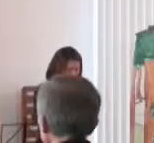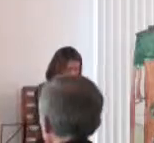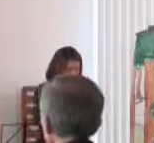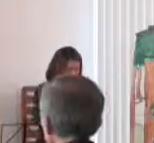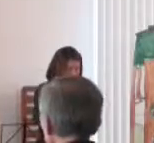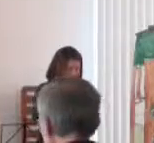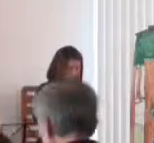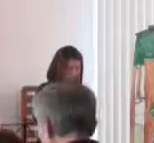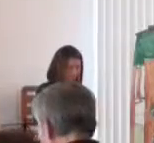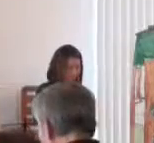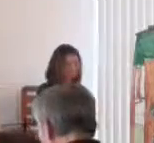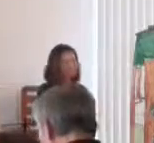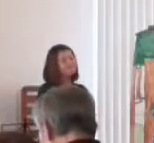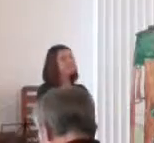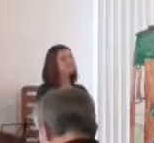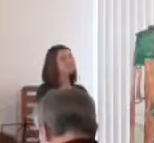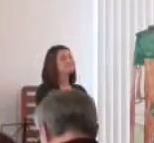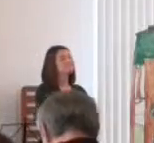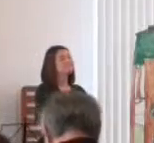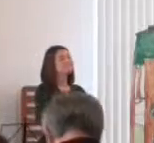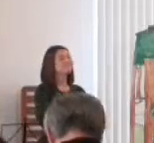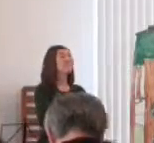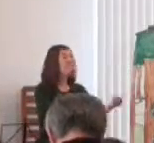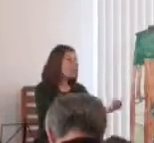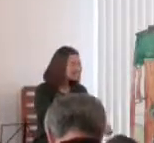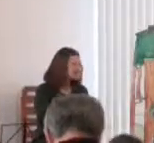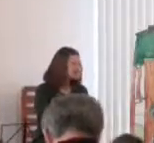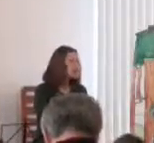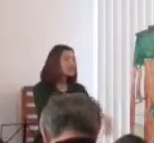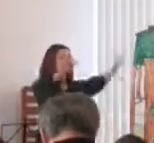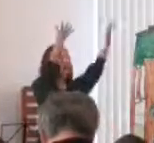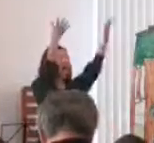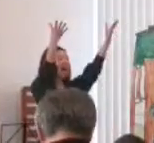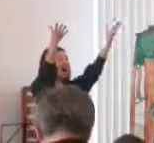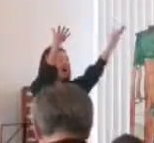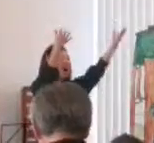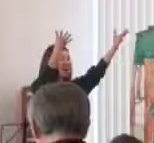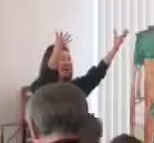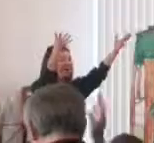ではこれで、ファミリークリスマス終わります。メリークリスマス。